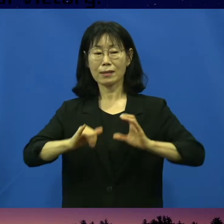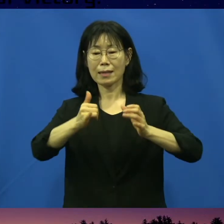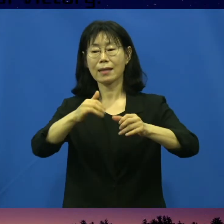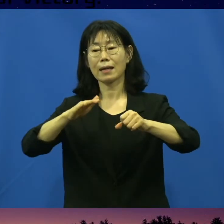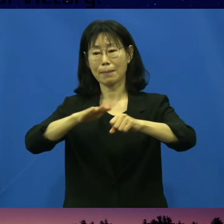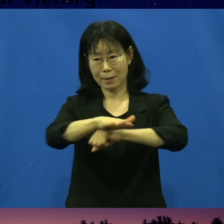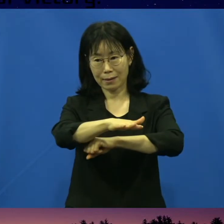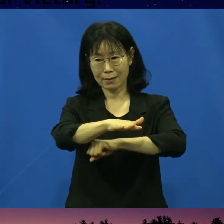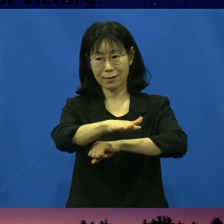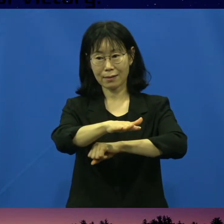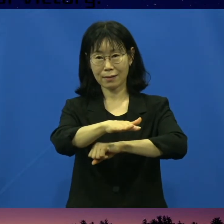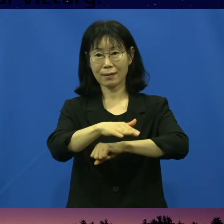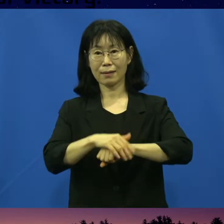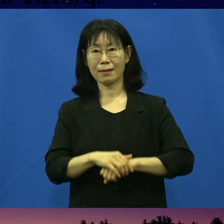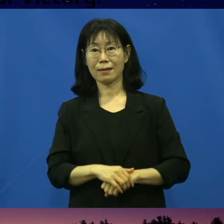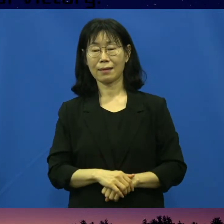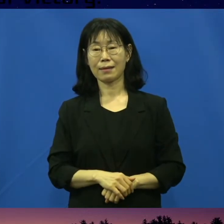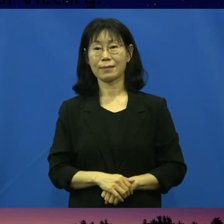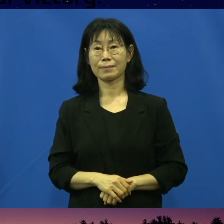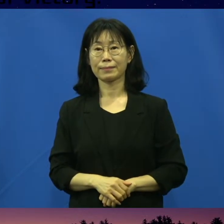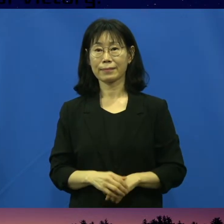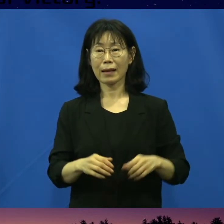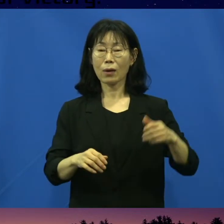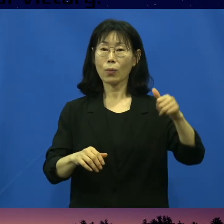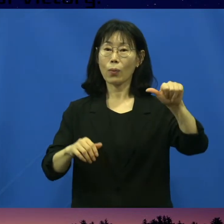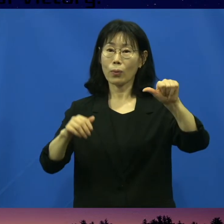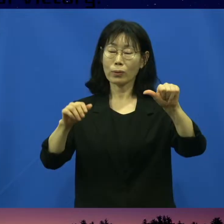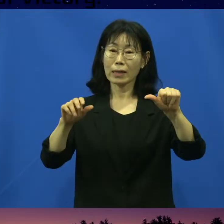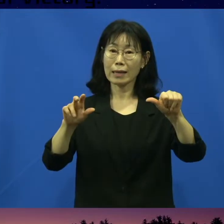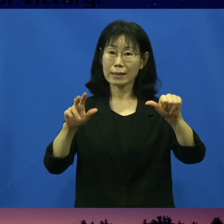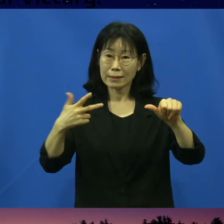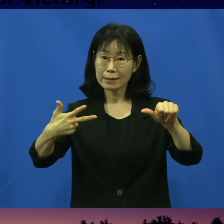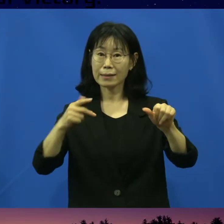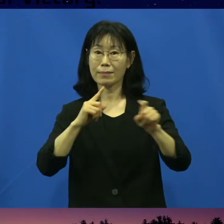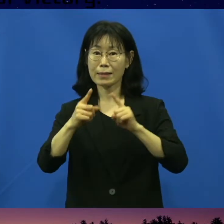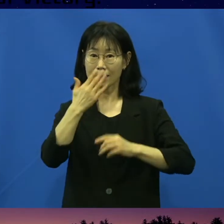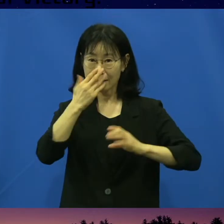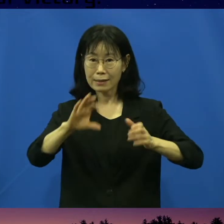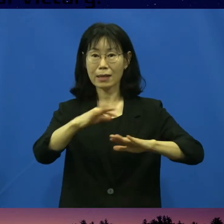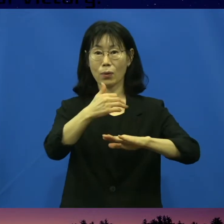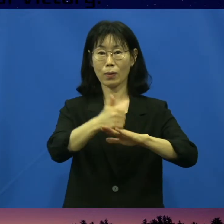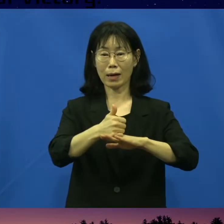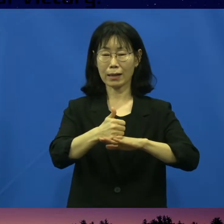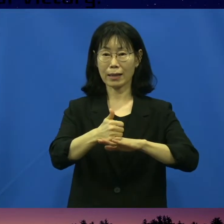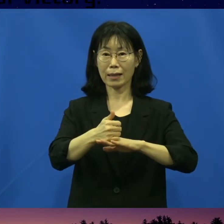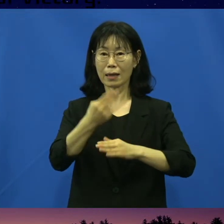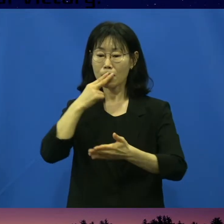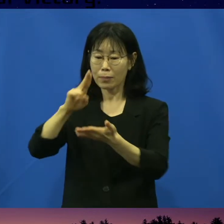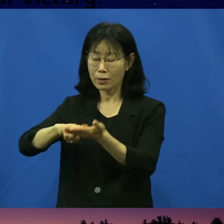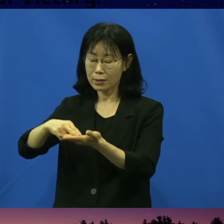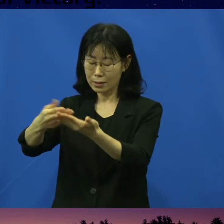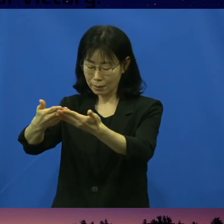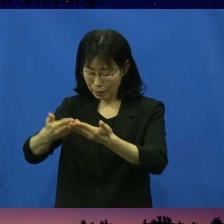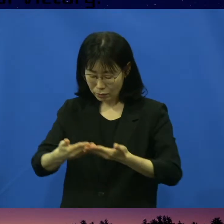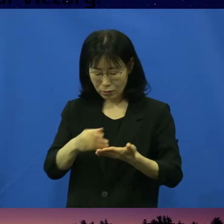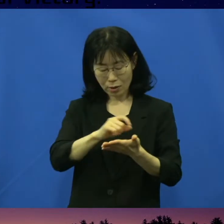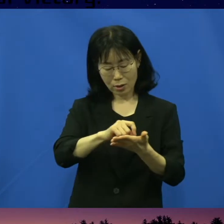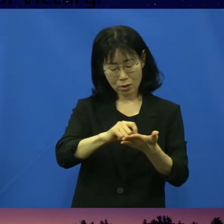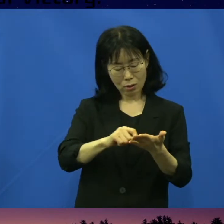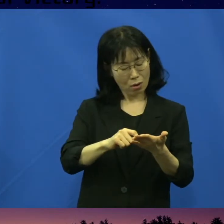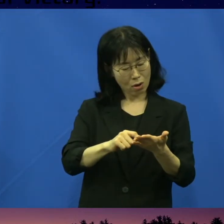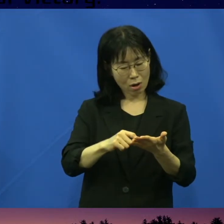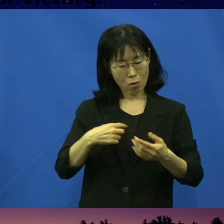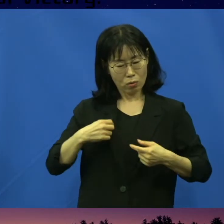거예요. 자, 7절 보십시오. 이스라엘 왕이 그 글을 읽고 자기 옷을 찢으며 이르되 내가 사람을 죽이고